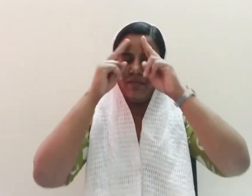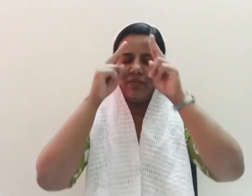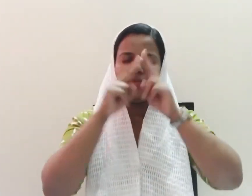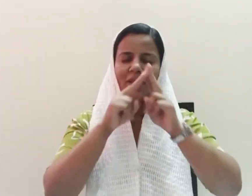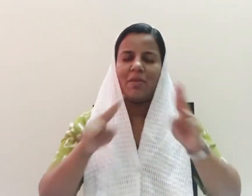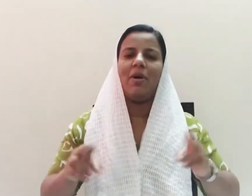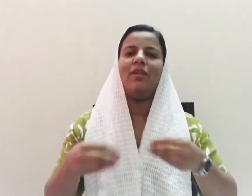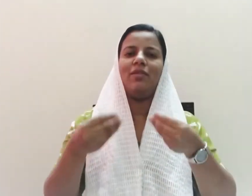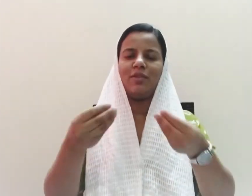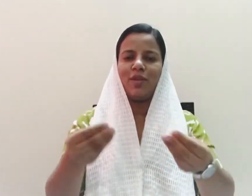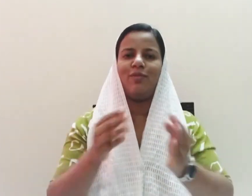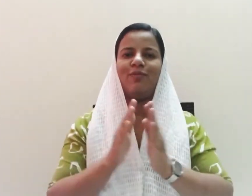തരും.